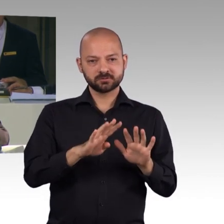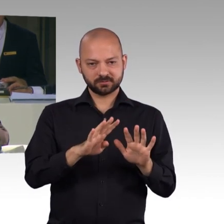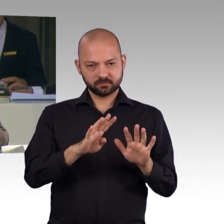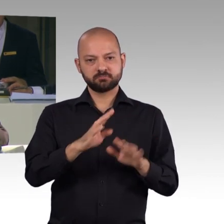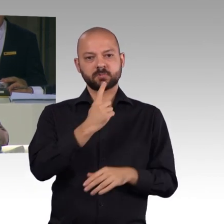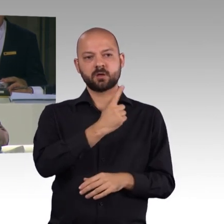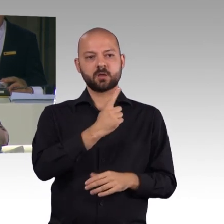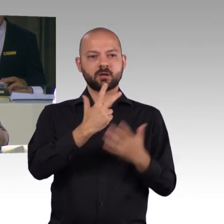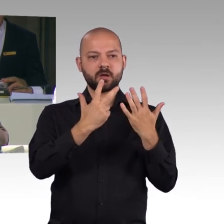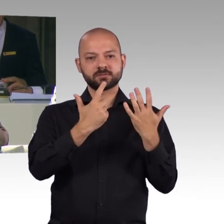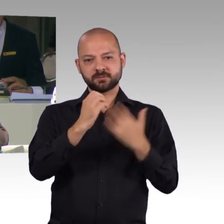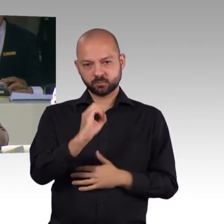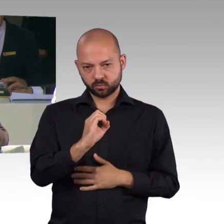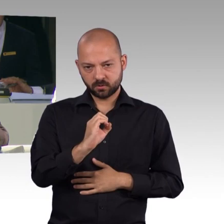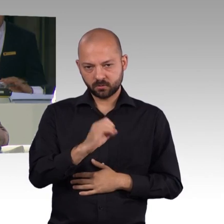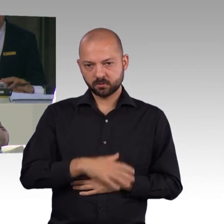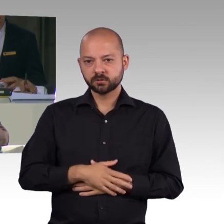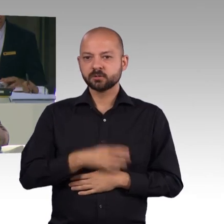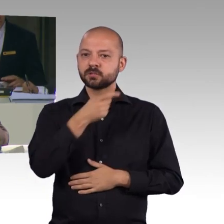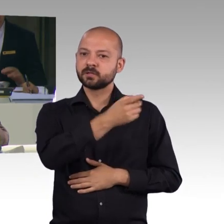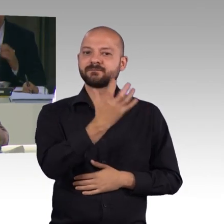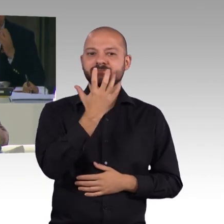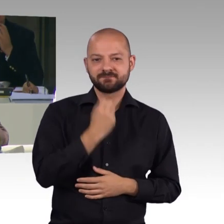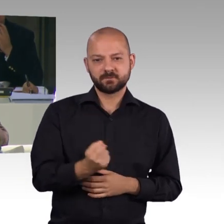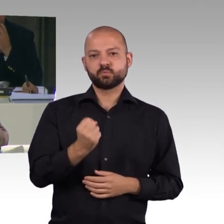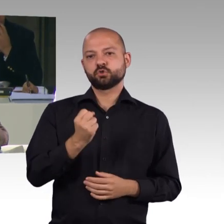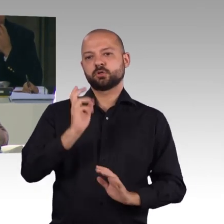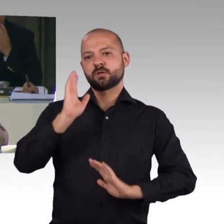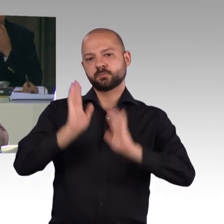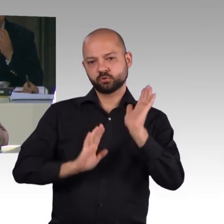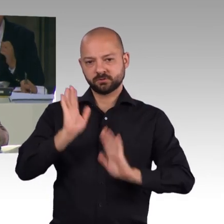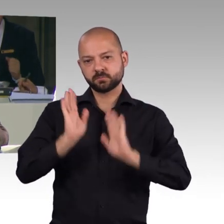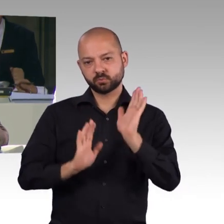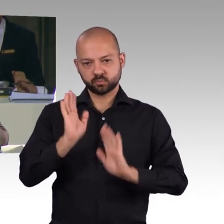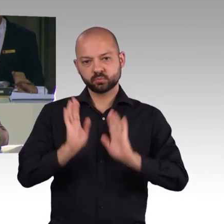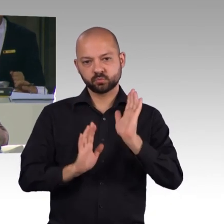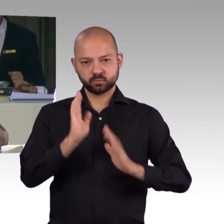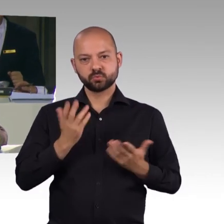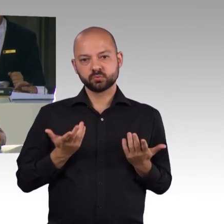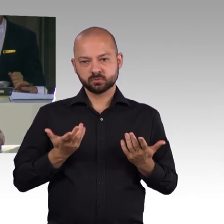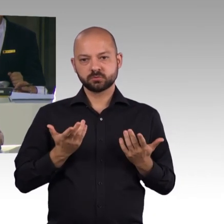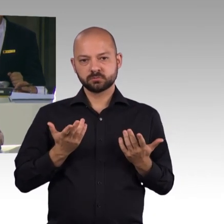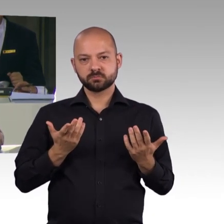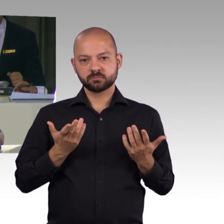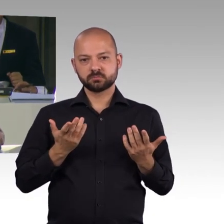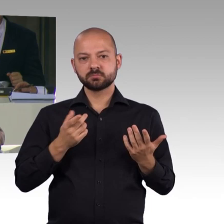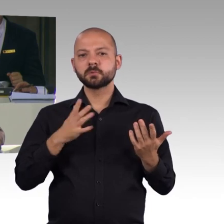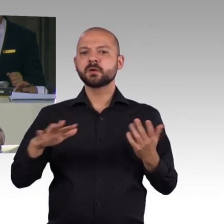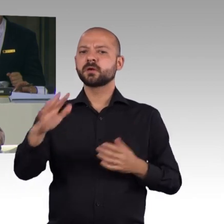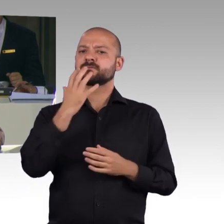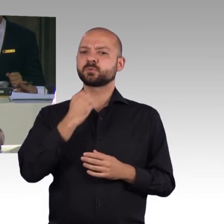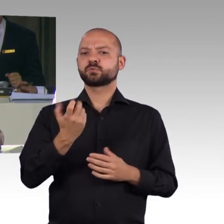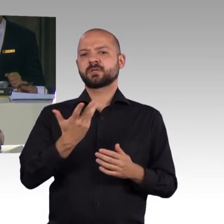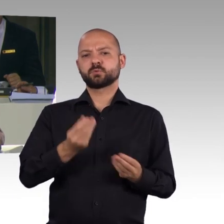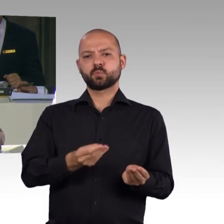Überweisung, und zwar federführend an den Verteidigungsausschuss und mitberatend an den Auswärtigen Ausschuss. Nach